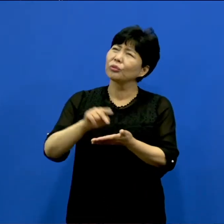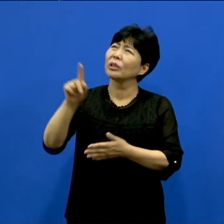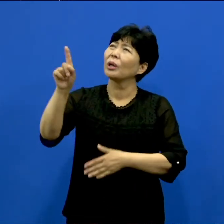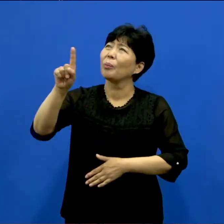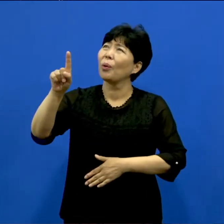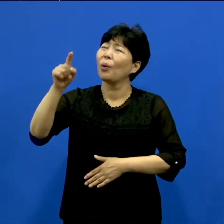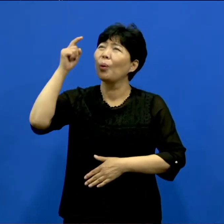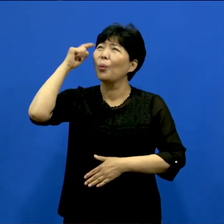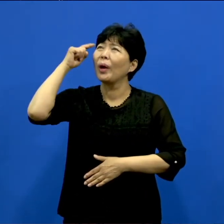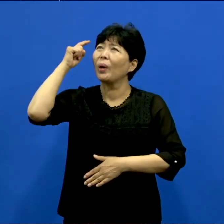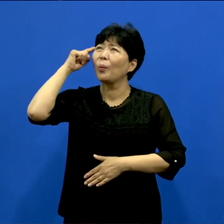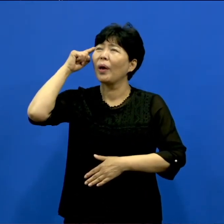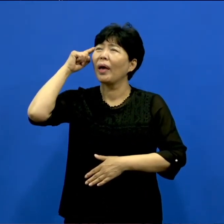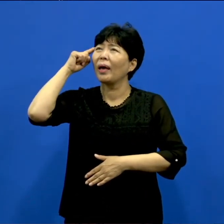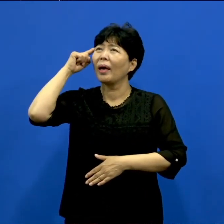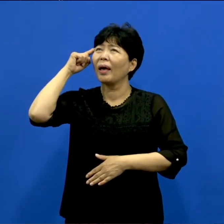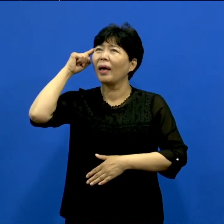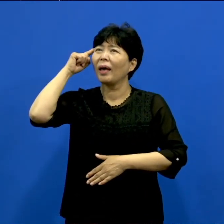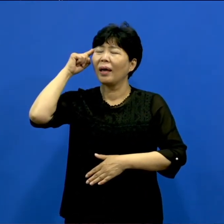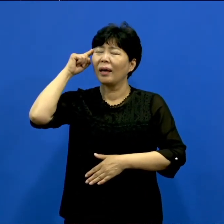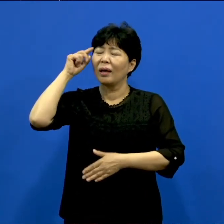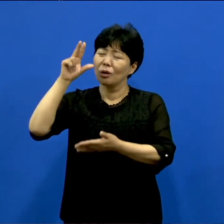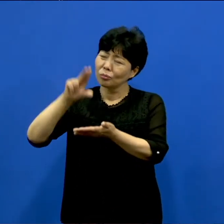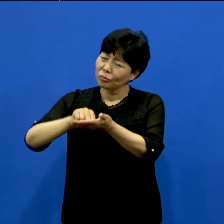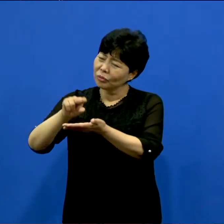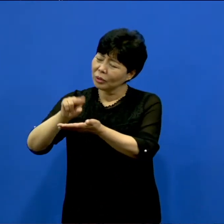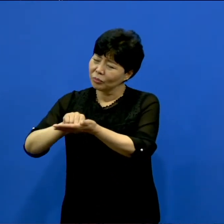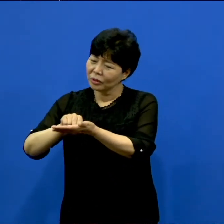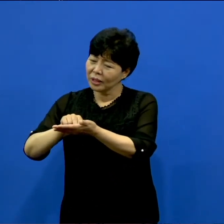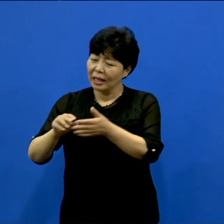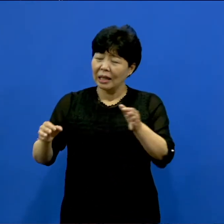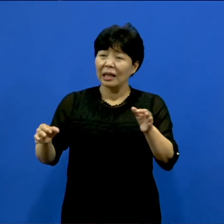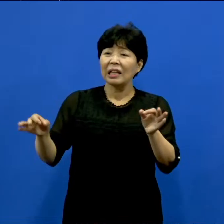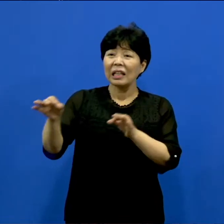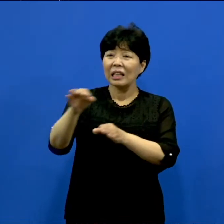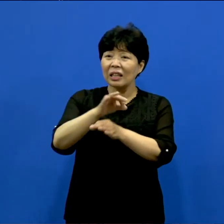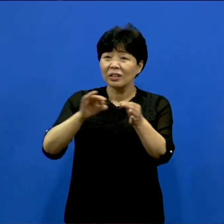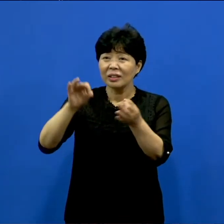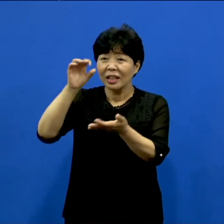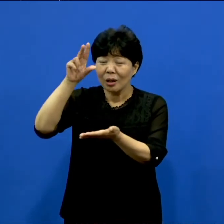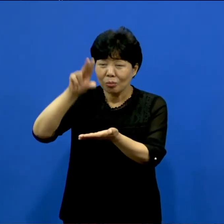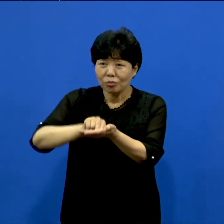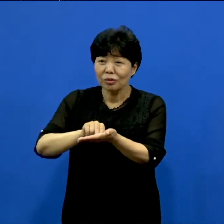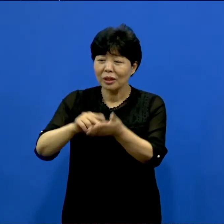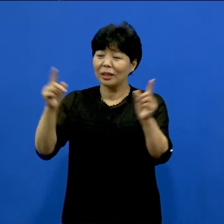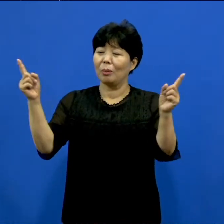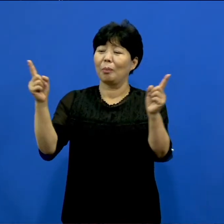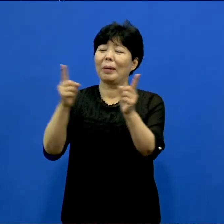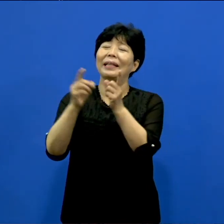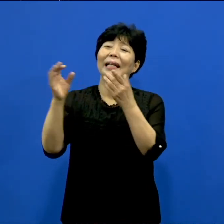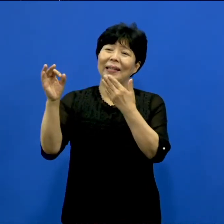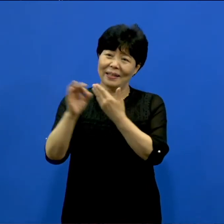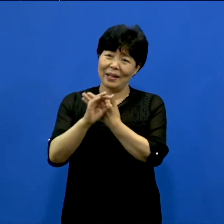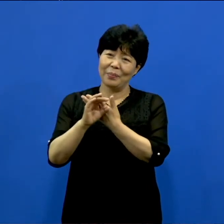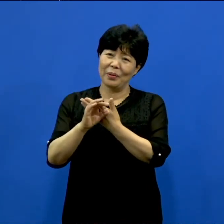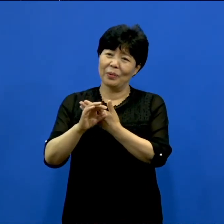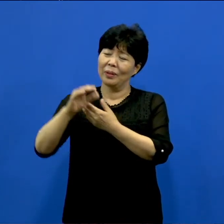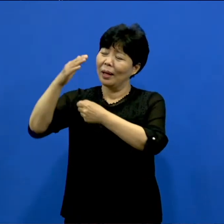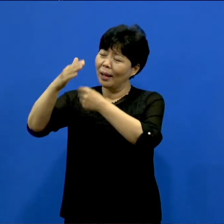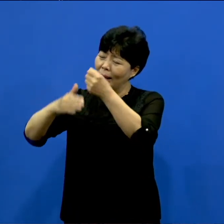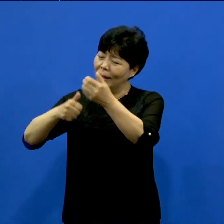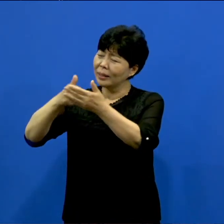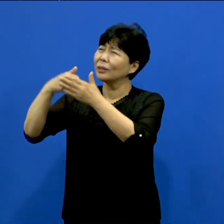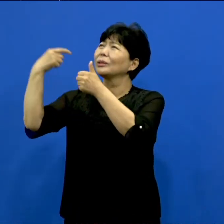이렇게 묶여 있습니까? 여러분, 재정의 문제도, 예를 들면 재정의 문제가 반복해서 계속 어려움이 찾아온다면 하나님 알려주십시오.